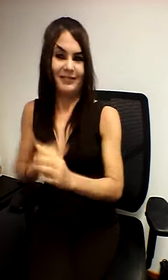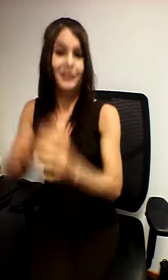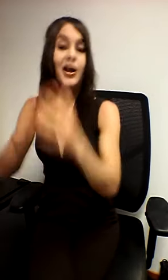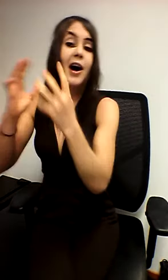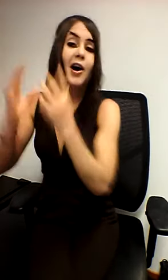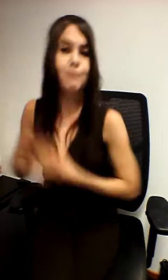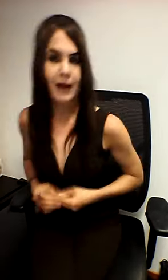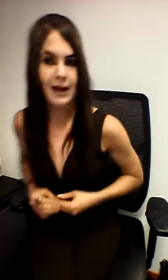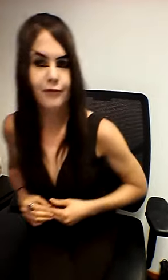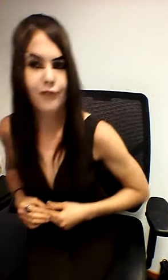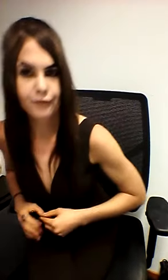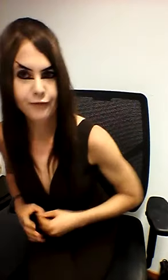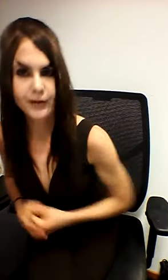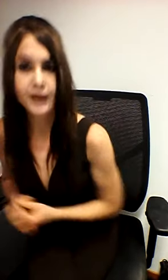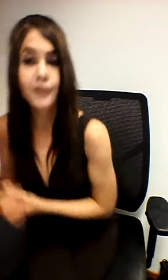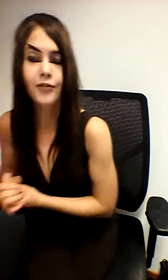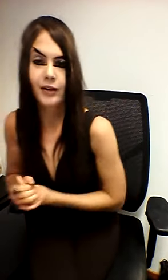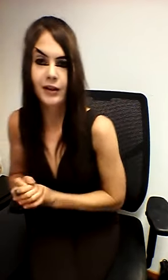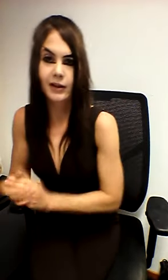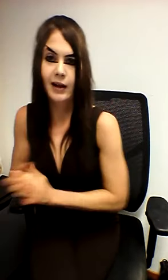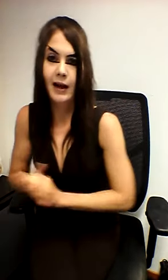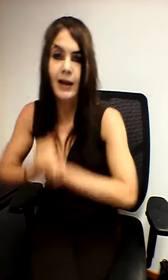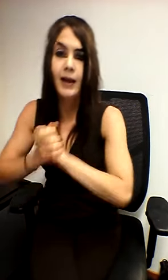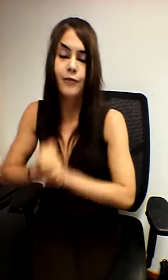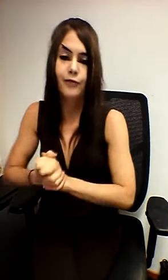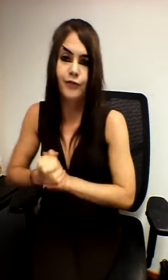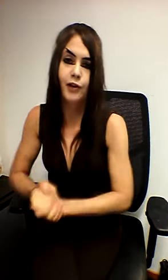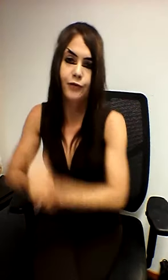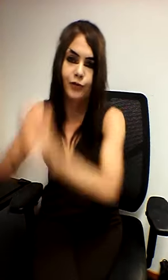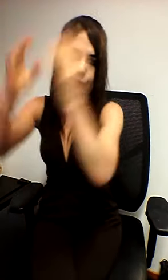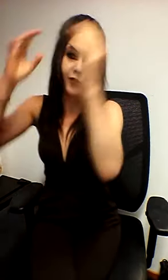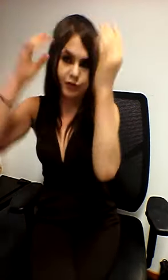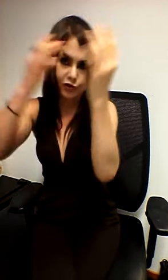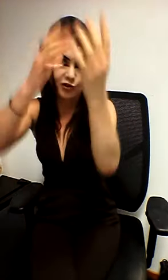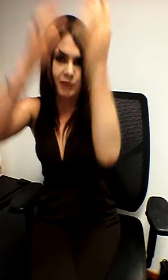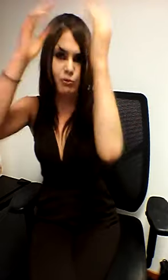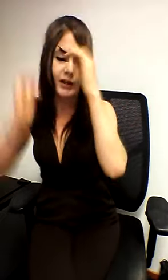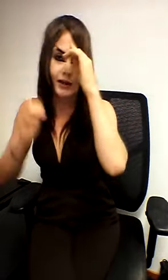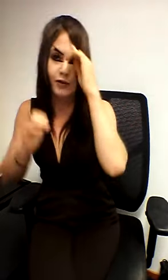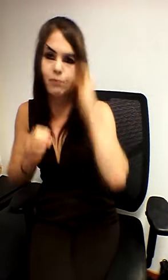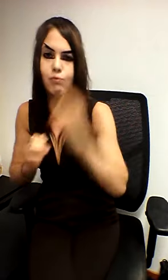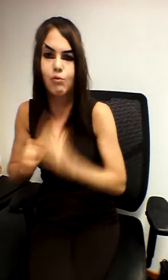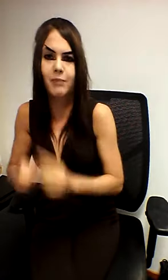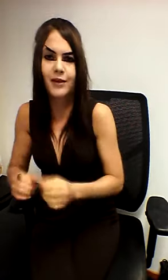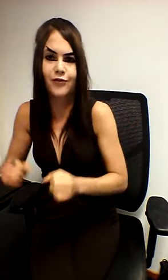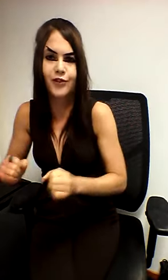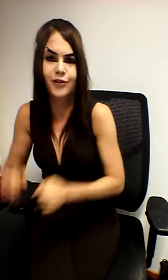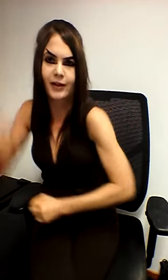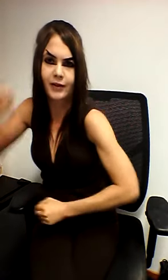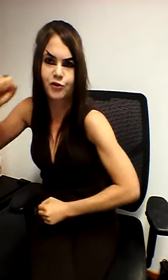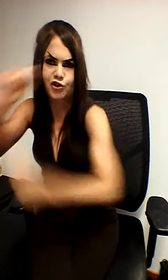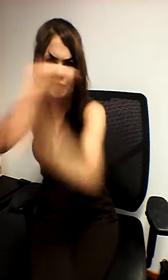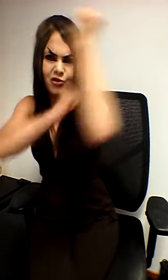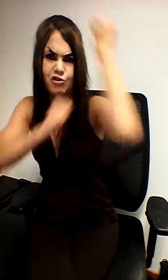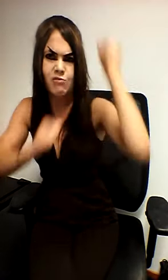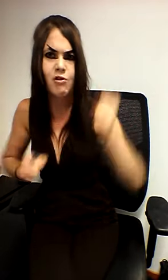De afbraak van vet in je lijf, dat wordt gestimuleerd op het moment dat er